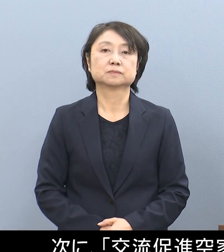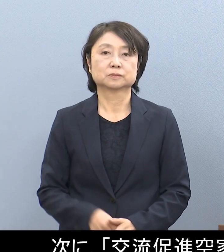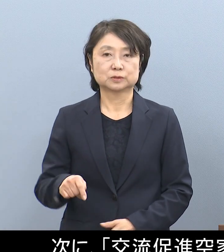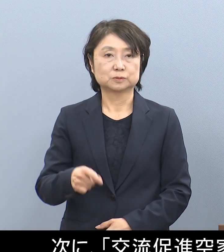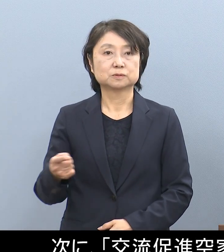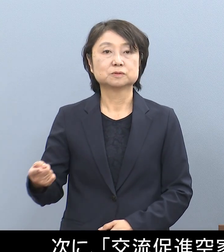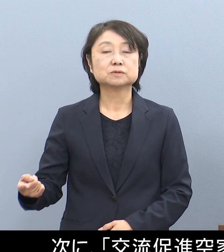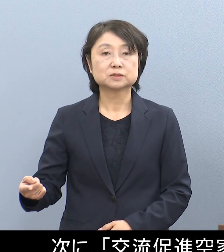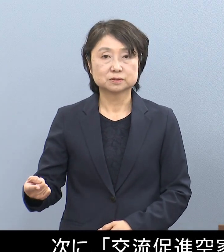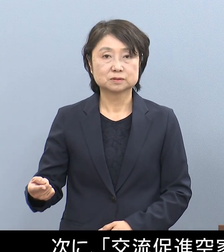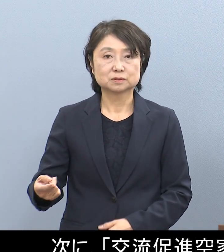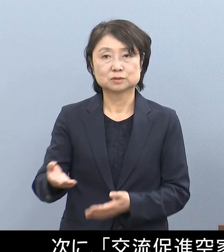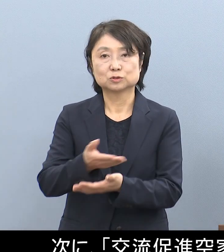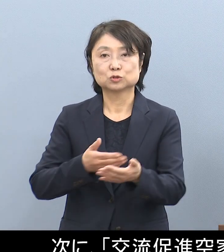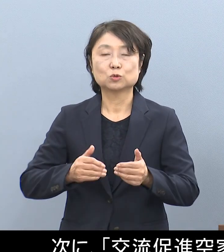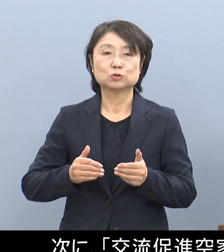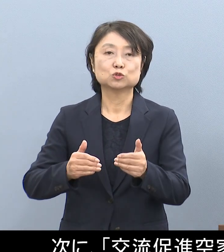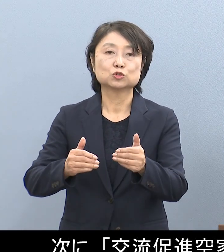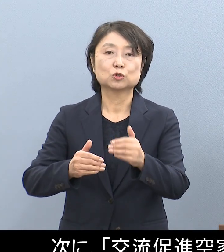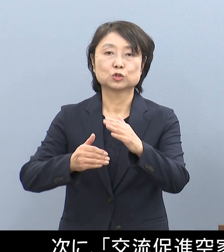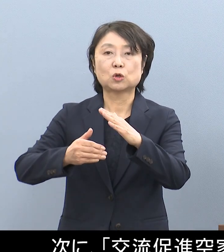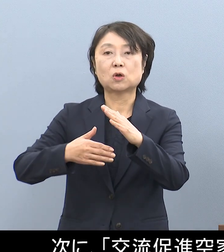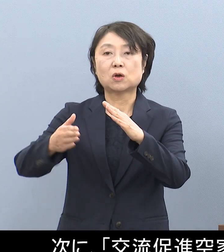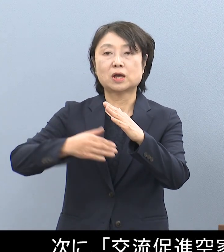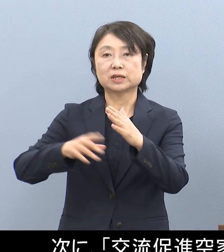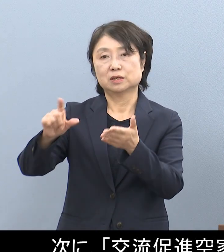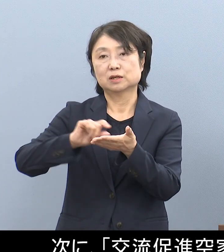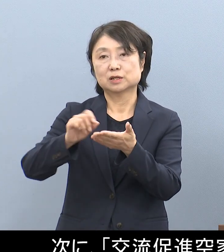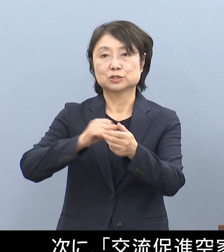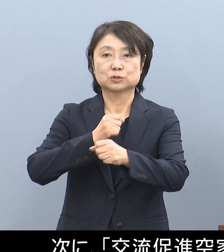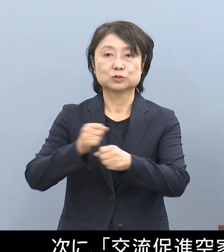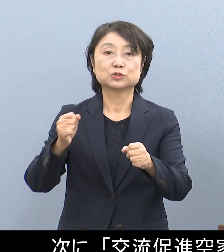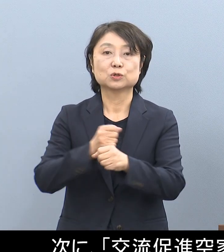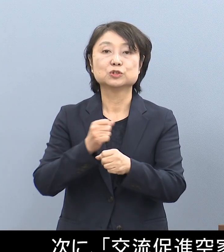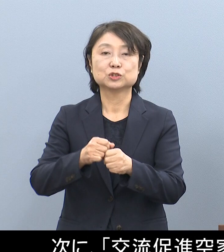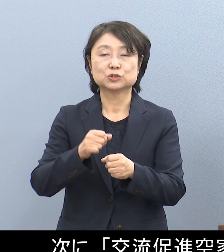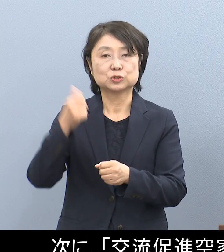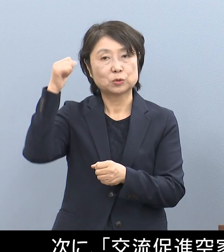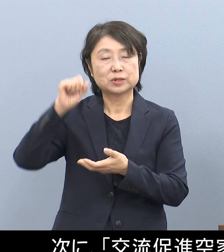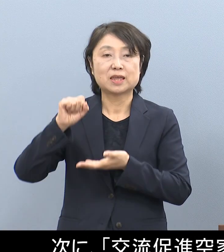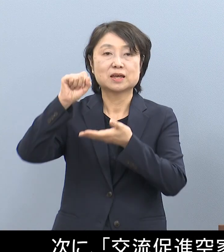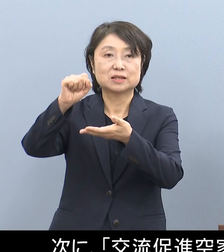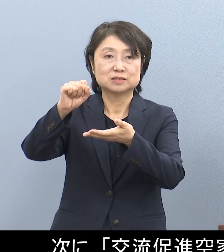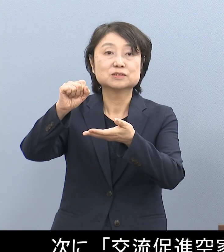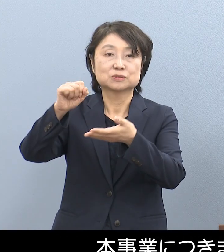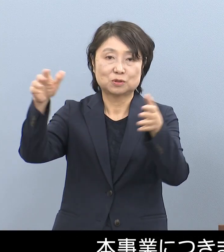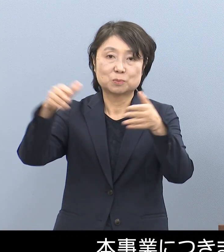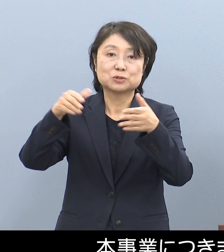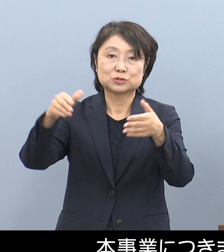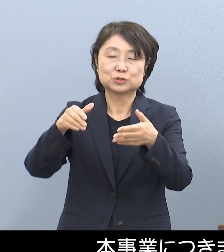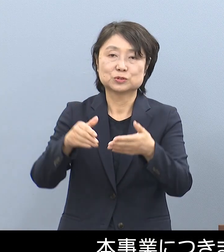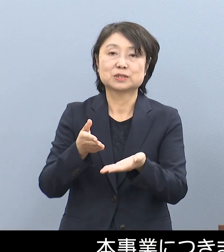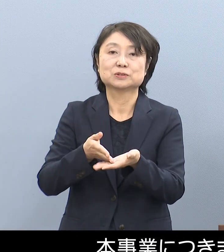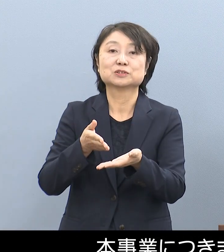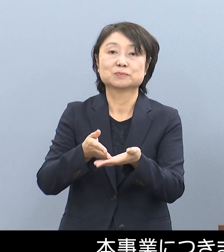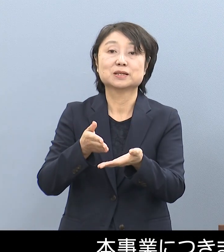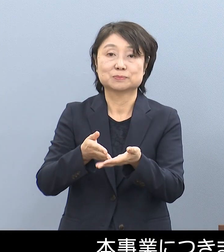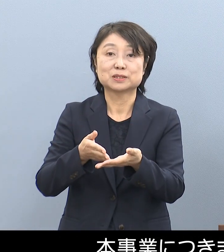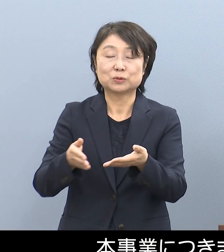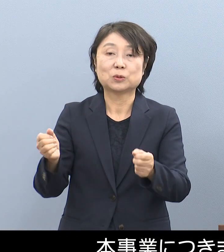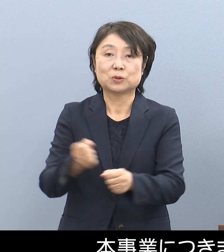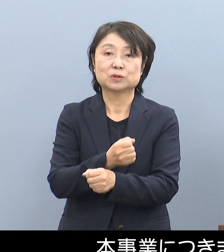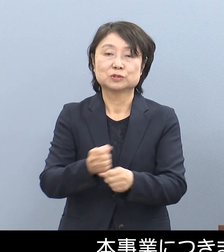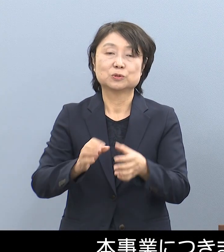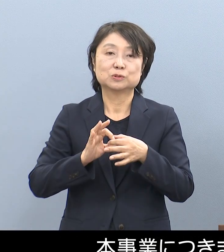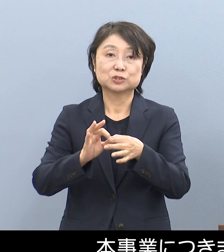次に、交流促進空き家活用事業の提案募集について申し上げます。本事業につきましては